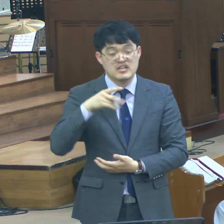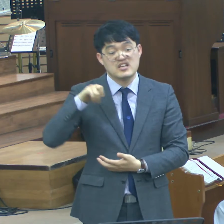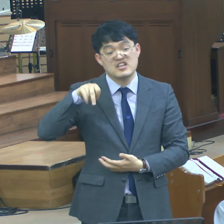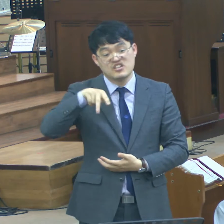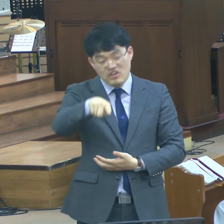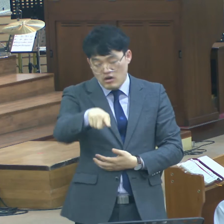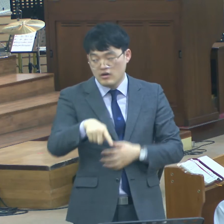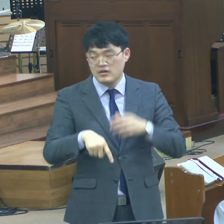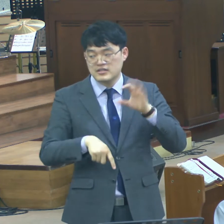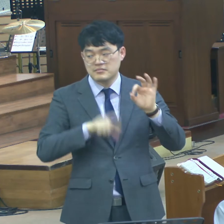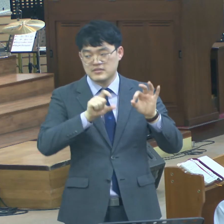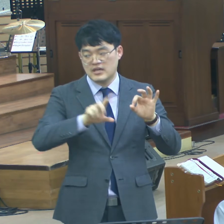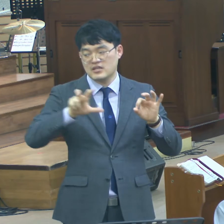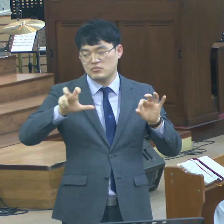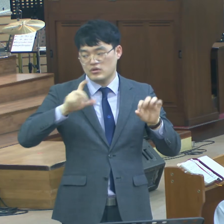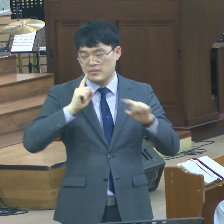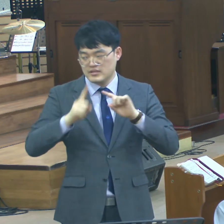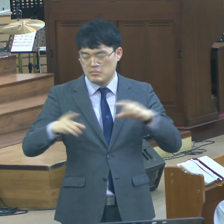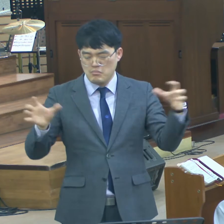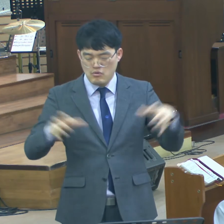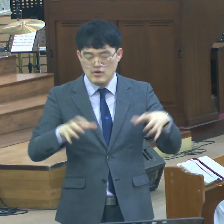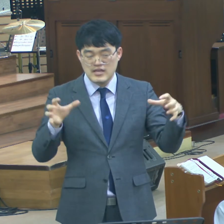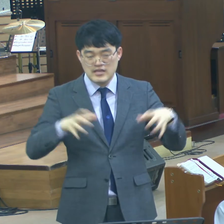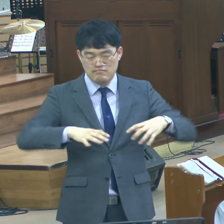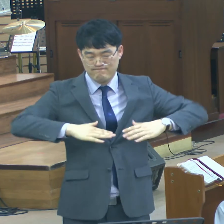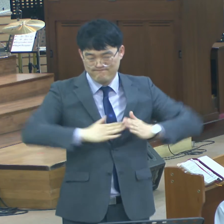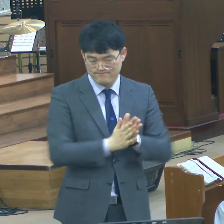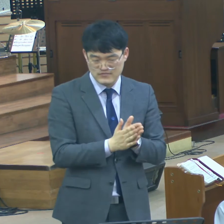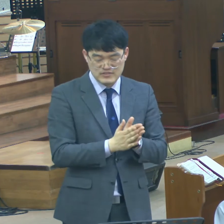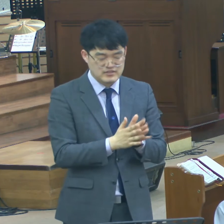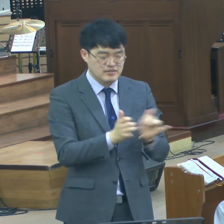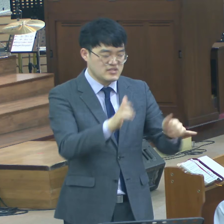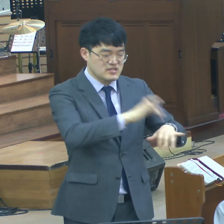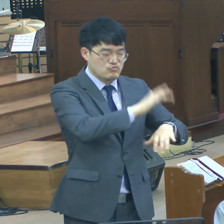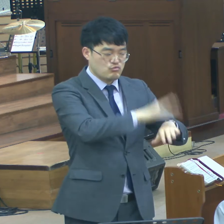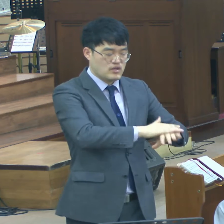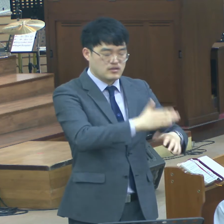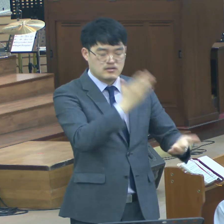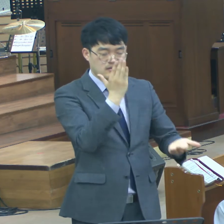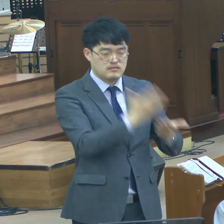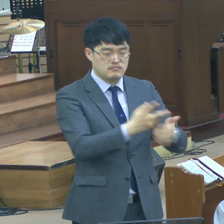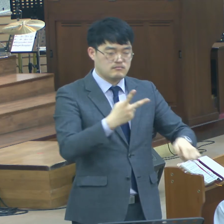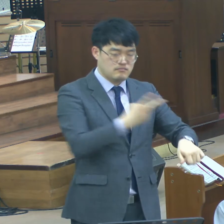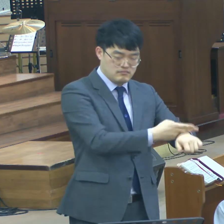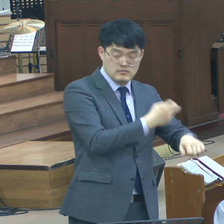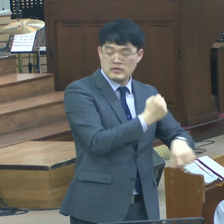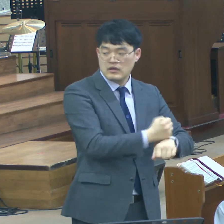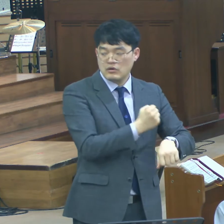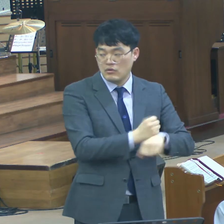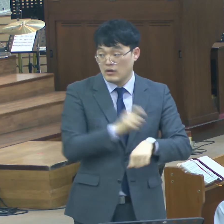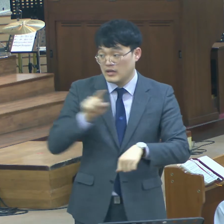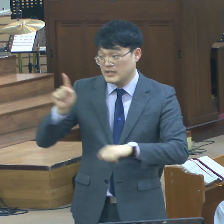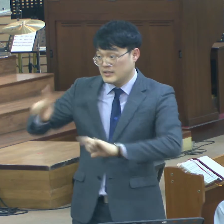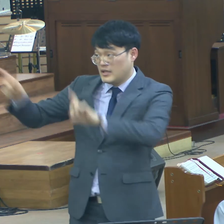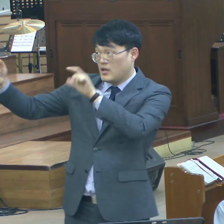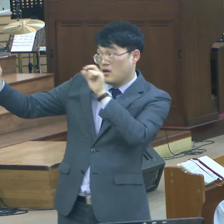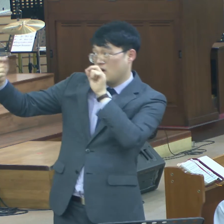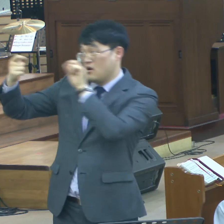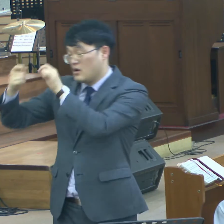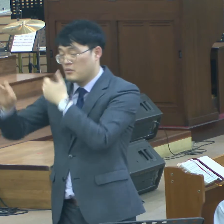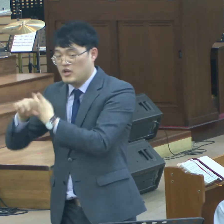피하는 어떤 사람들의 습관과 같이 하지 말고 오직 권하여 그날이 가까움을 볼수록 더욱 그리하자. 물론 개인기도